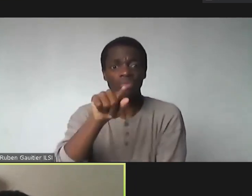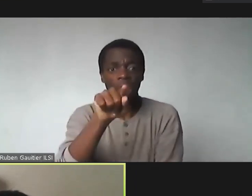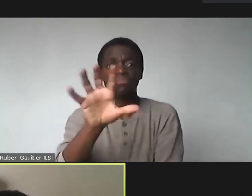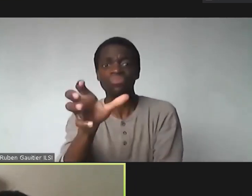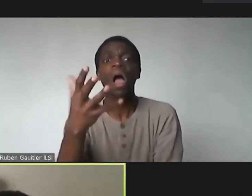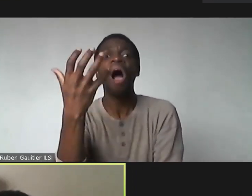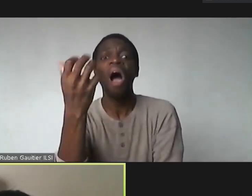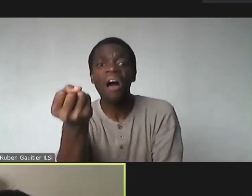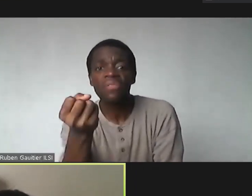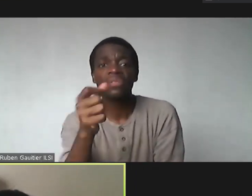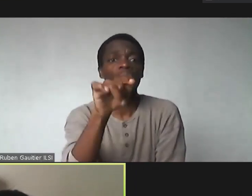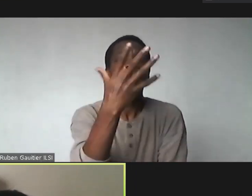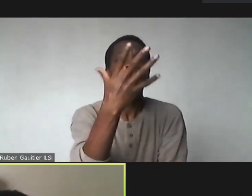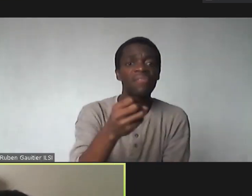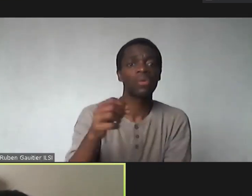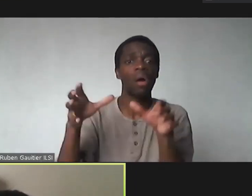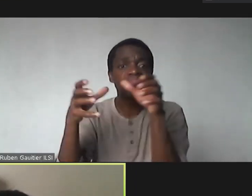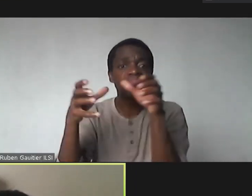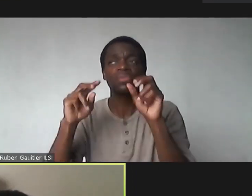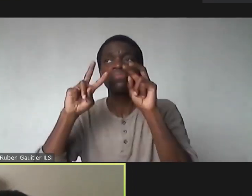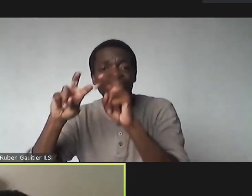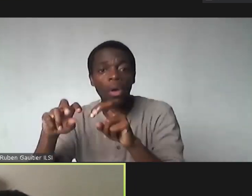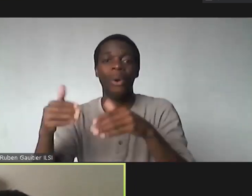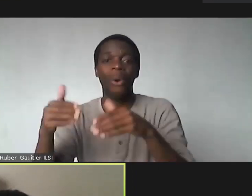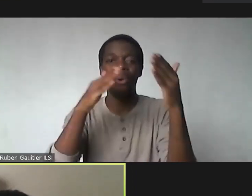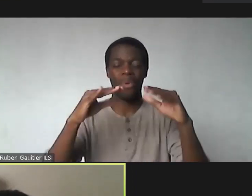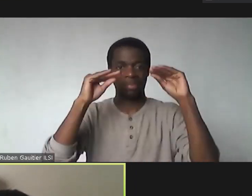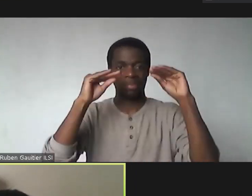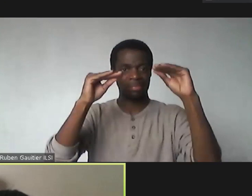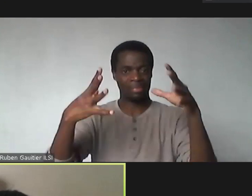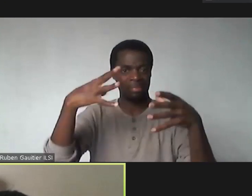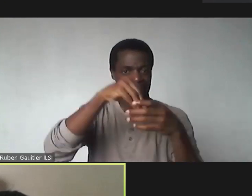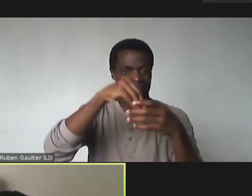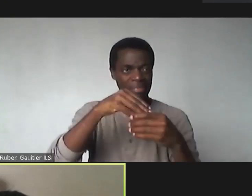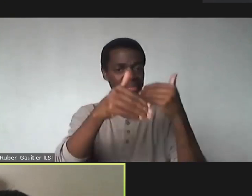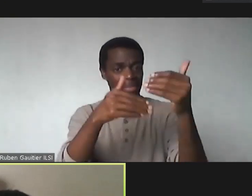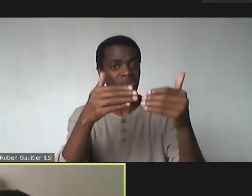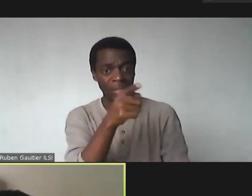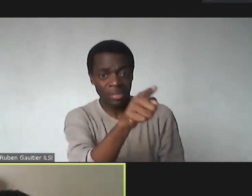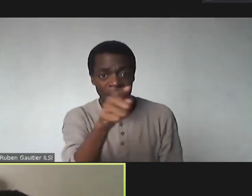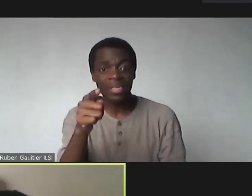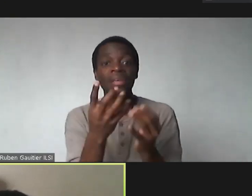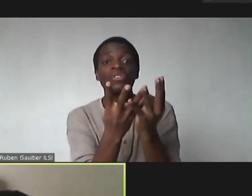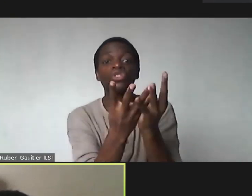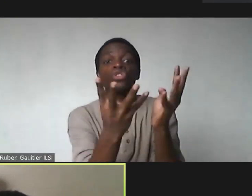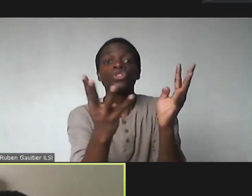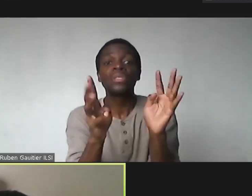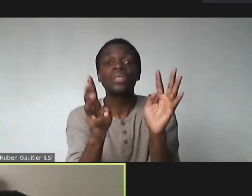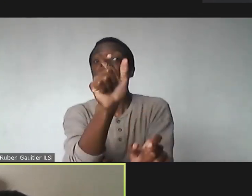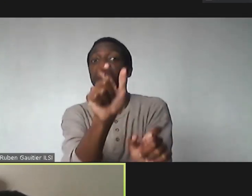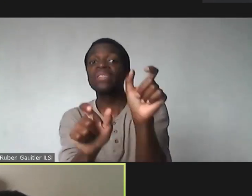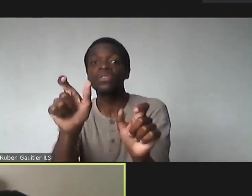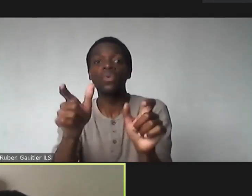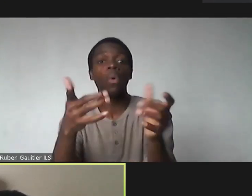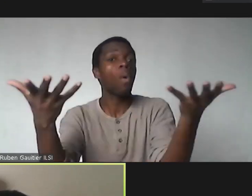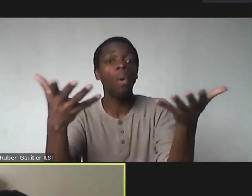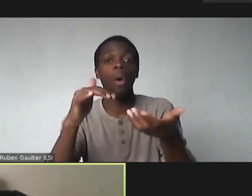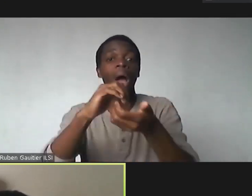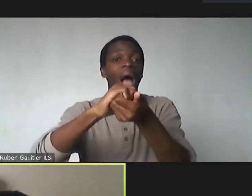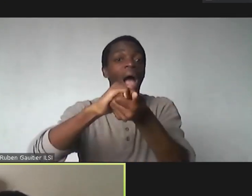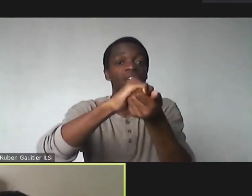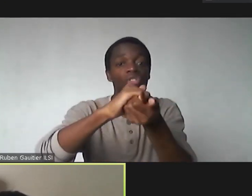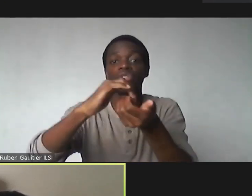de educación. Entonces yo creo que es importante que uno pueda investigar y averiguar y tratar de participar y hacer incidencia en todo tipo